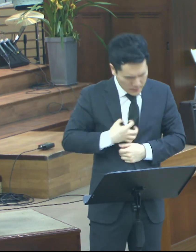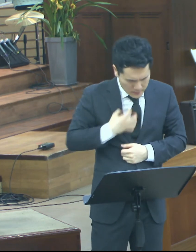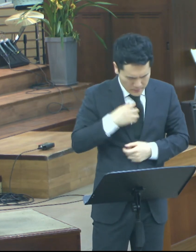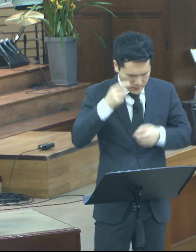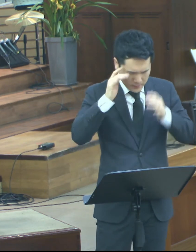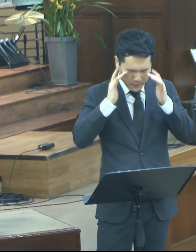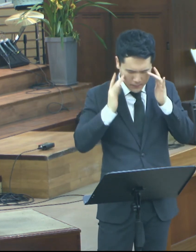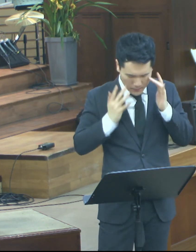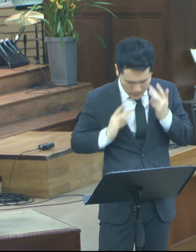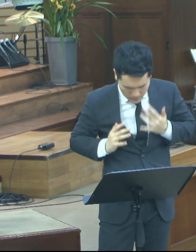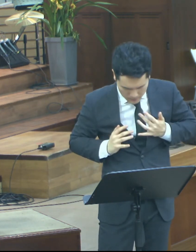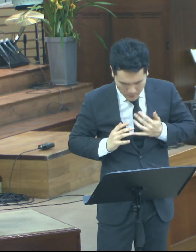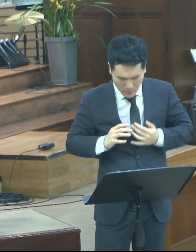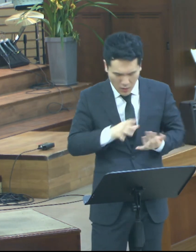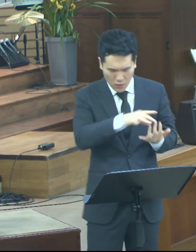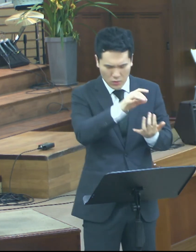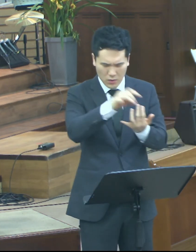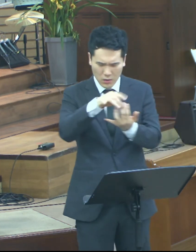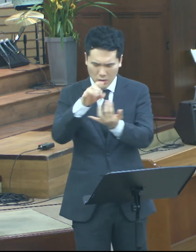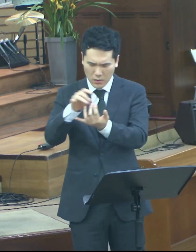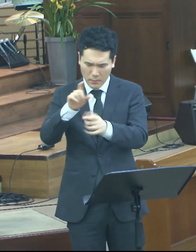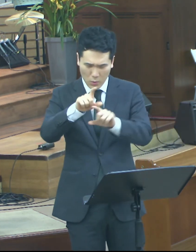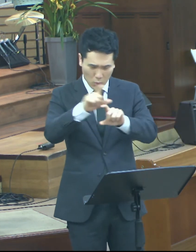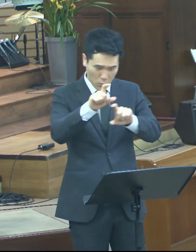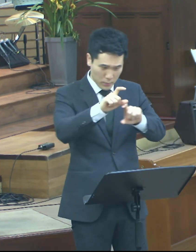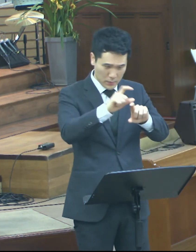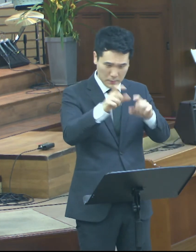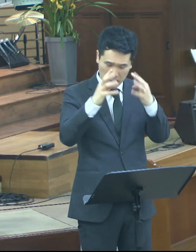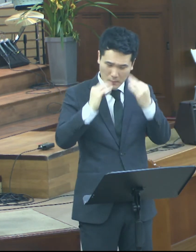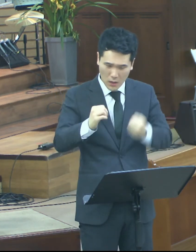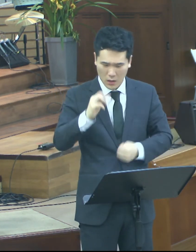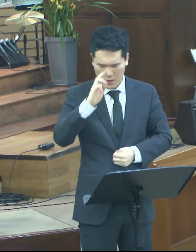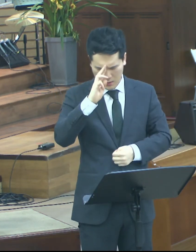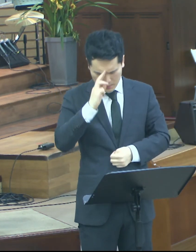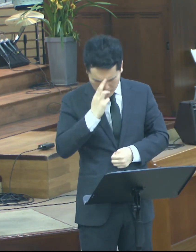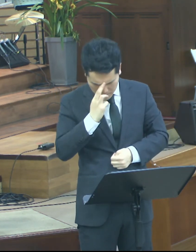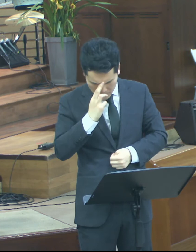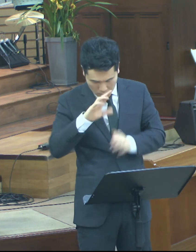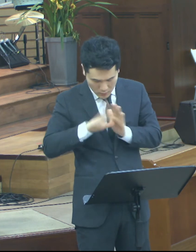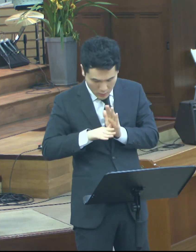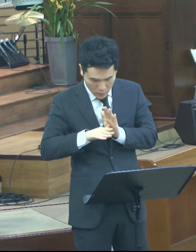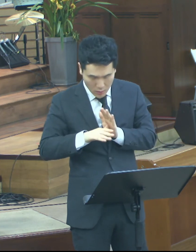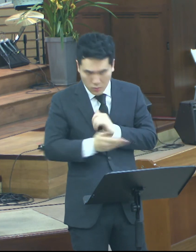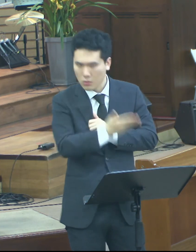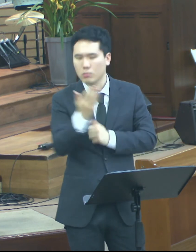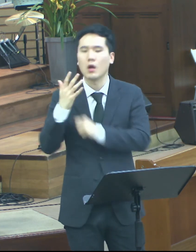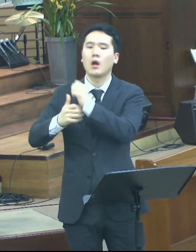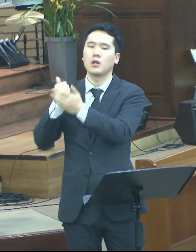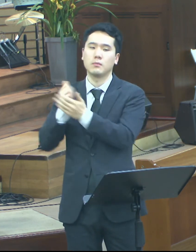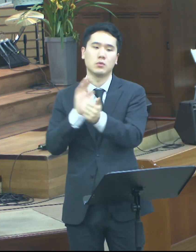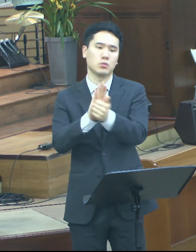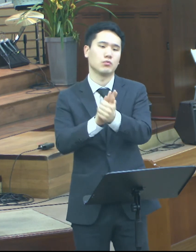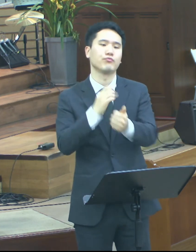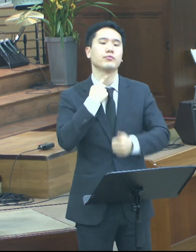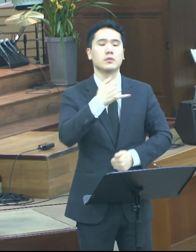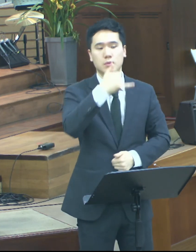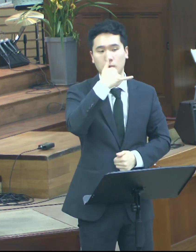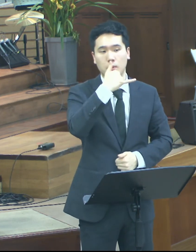있고 수만 가지 어려움들이 있을 때 그때 하나님이 도와주신 적이 있어요. 근데 지금 오늘 문제가 딱